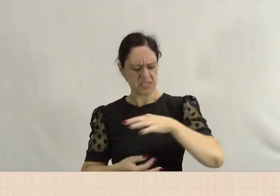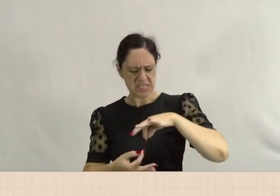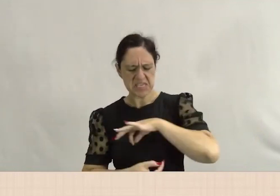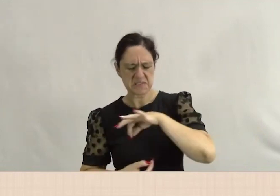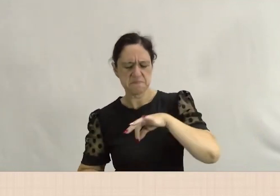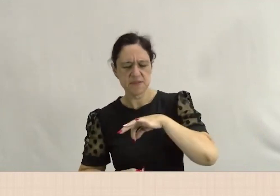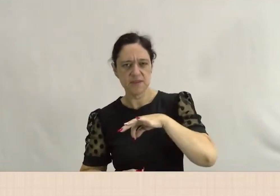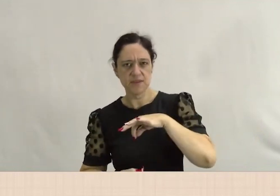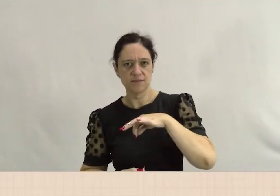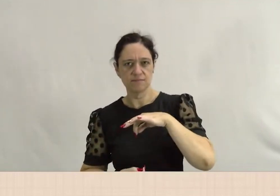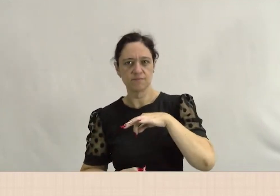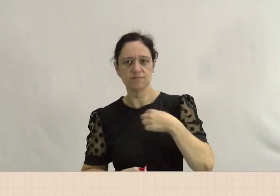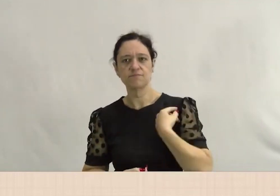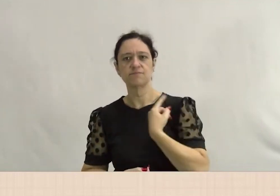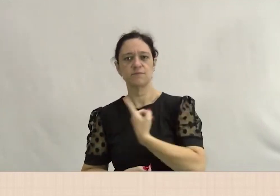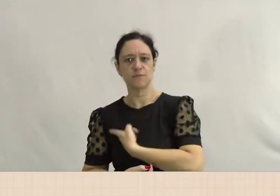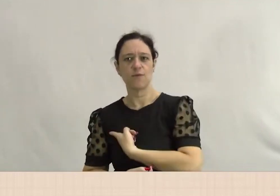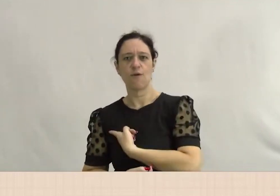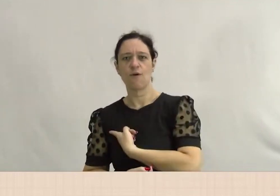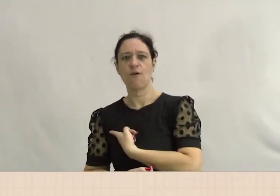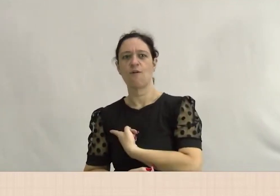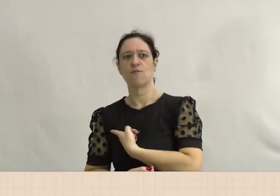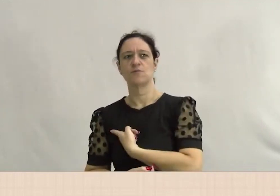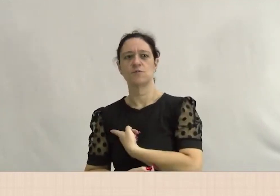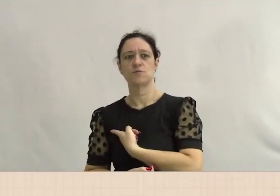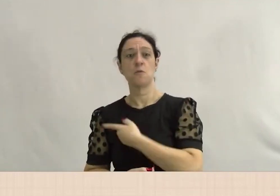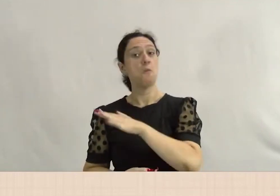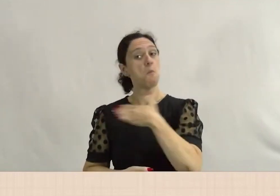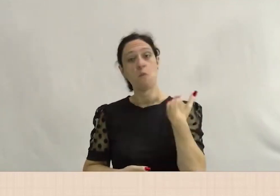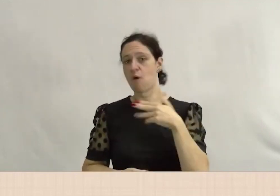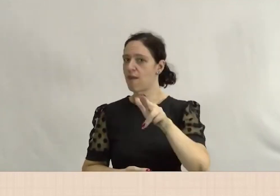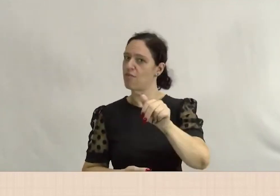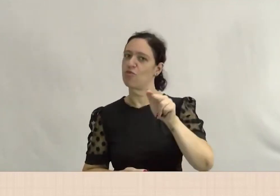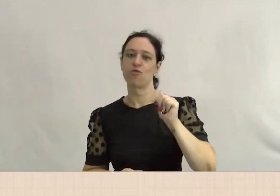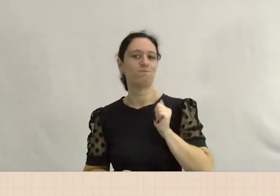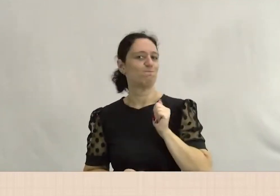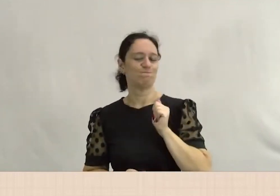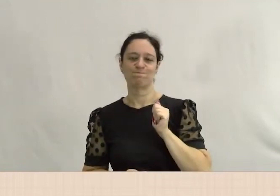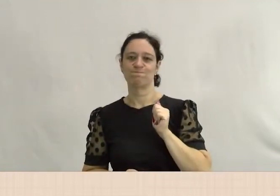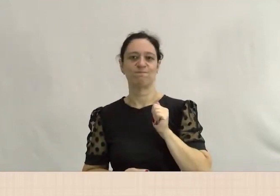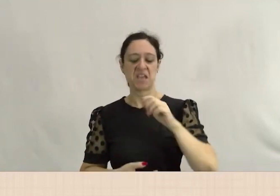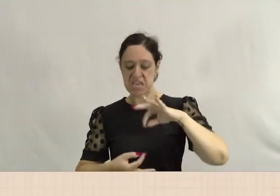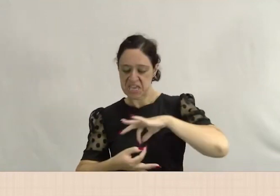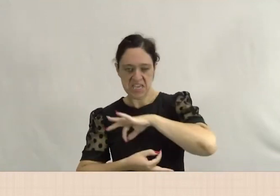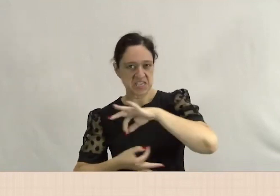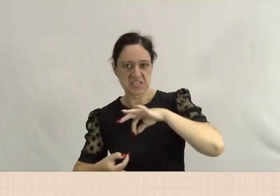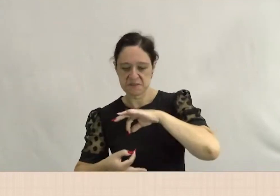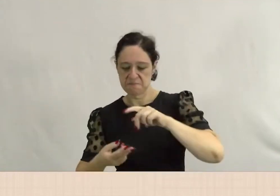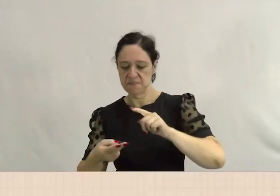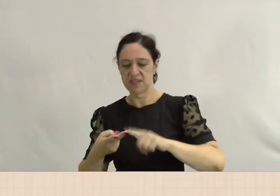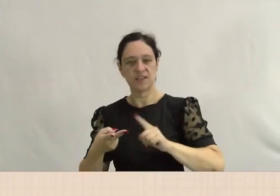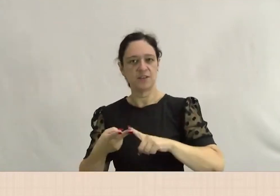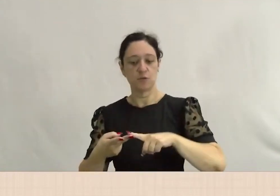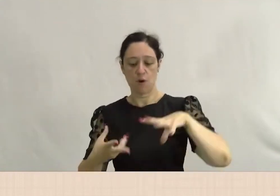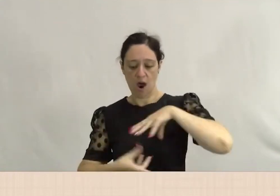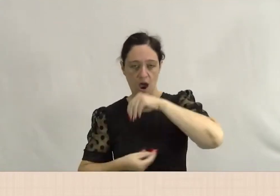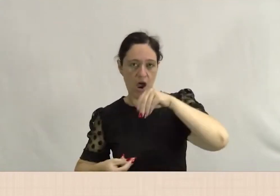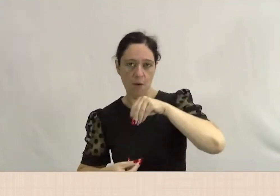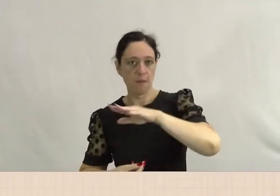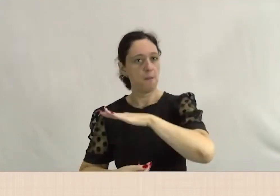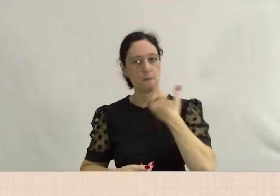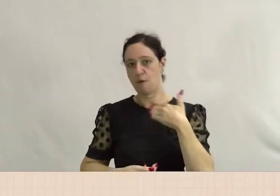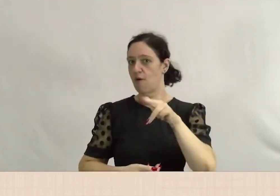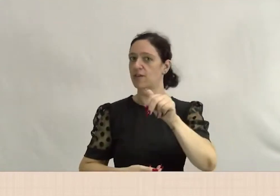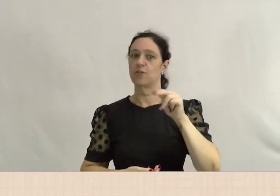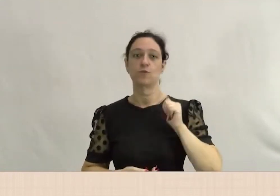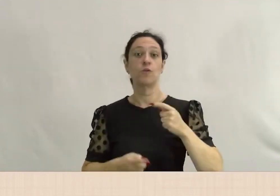nossa alma não morrem. Nosso espírito, a nossa alma veio